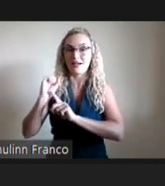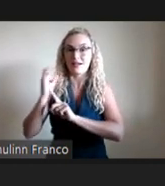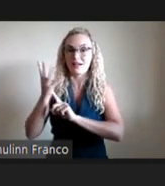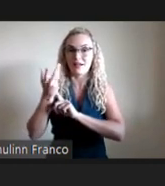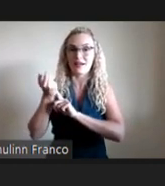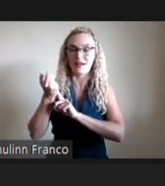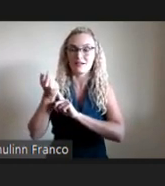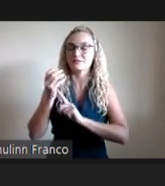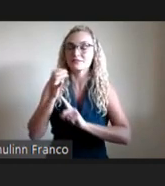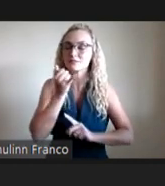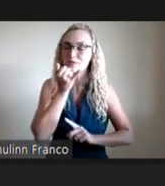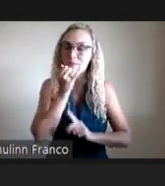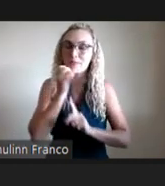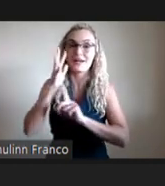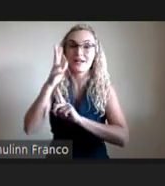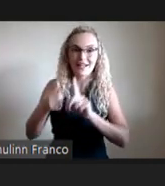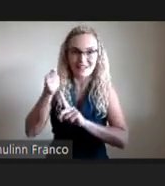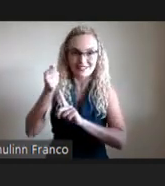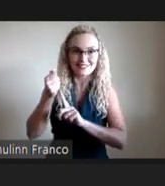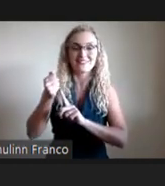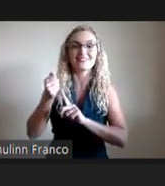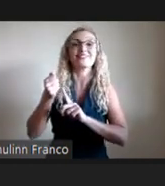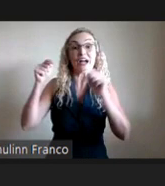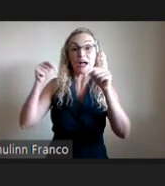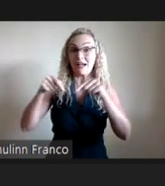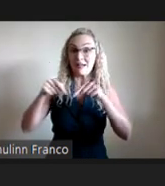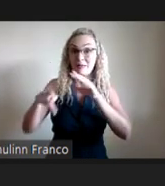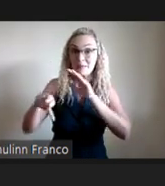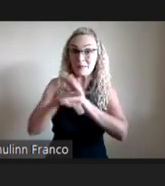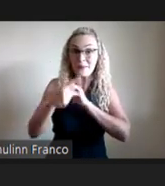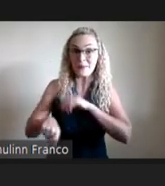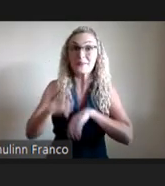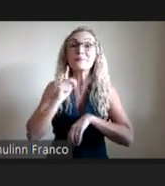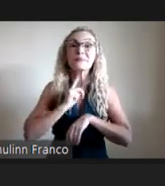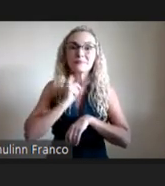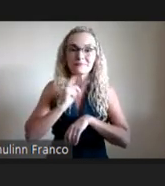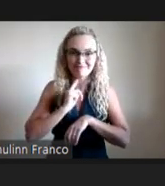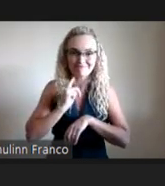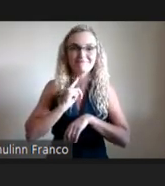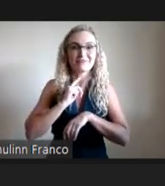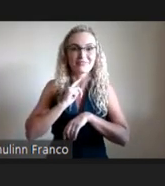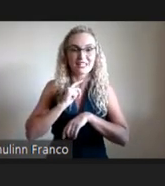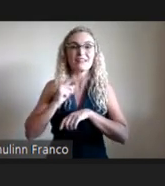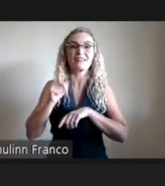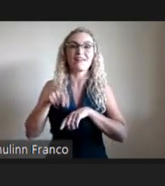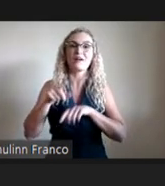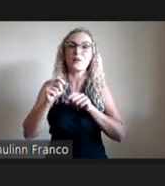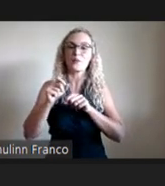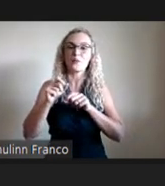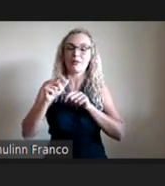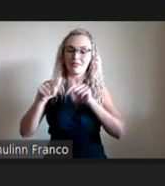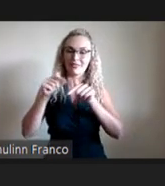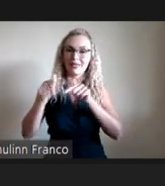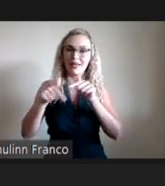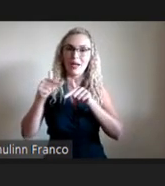que traz, que difunde a língua de sinais do ensino, né, à prática de tradução.